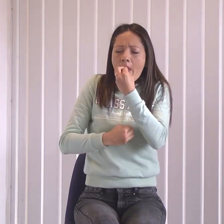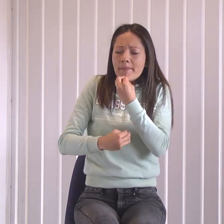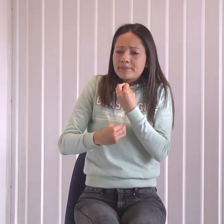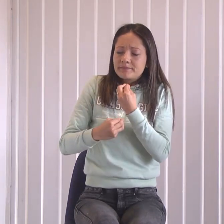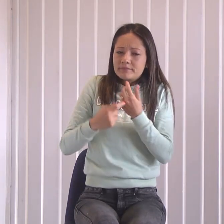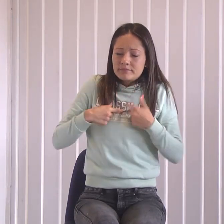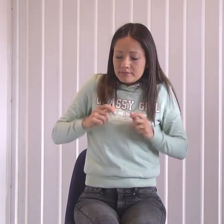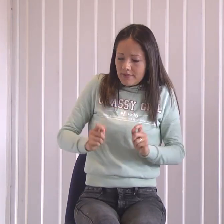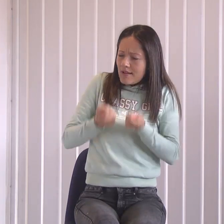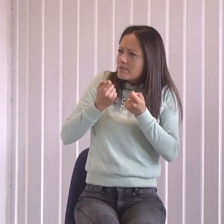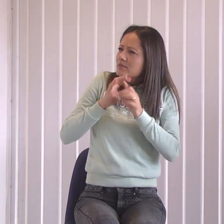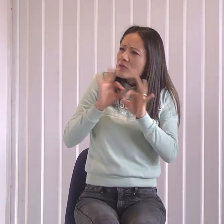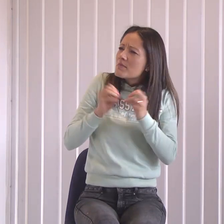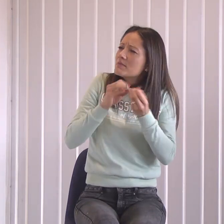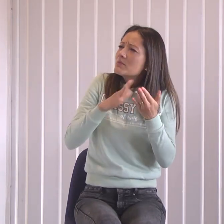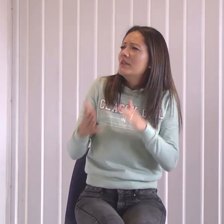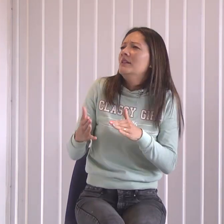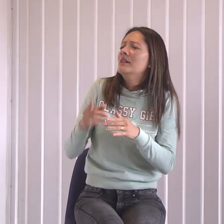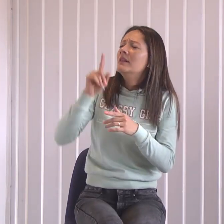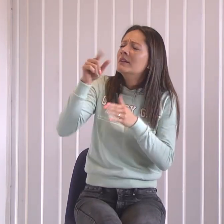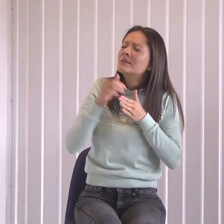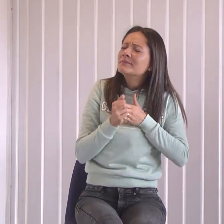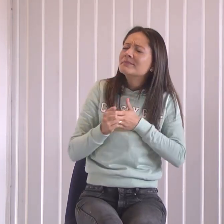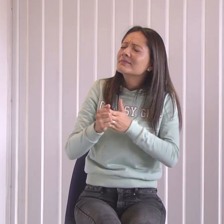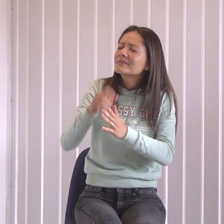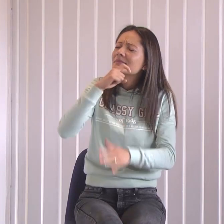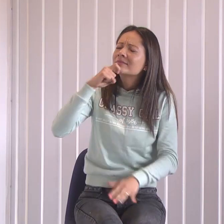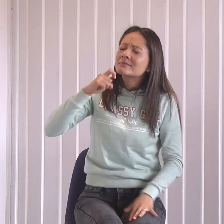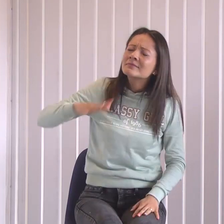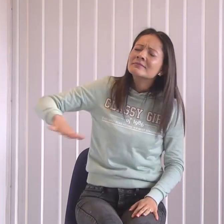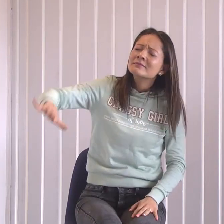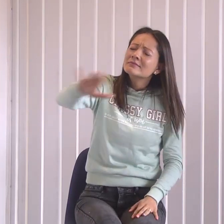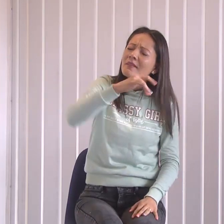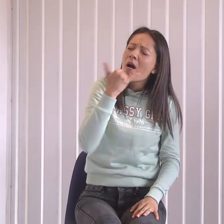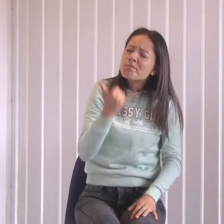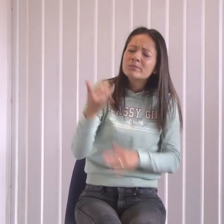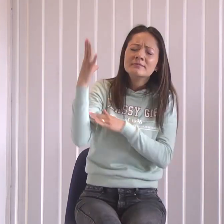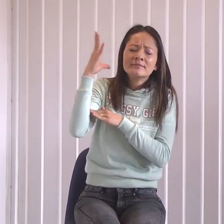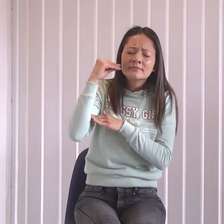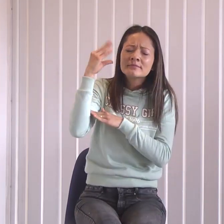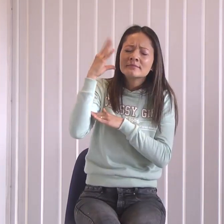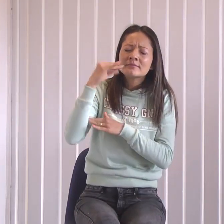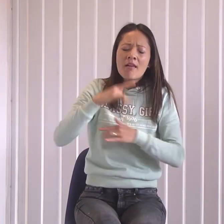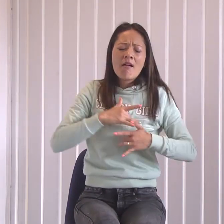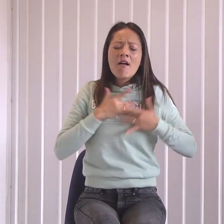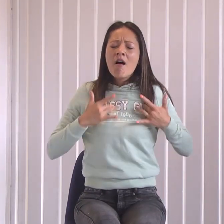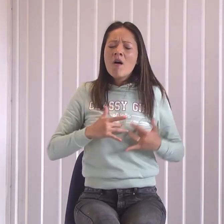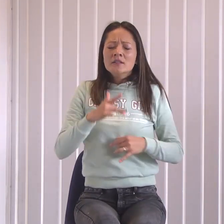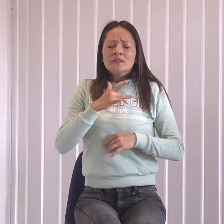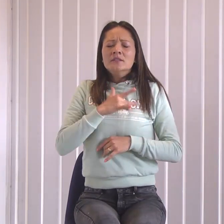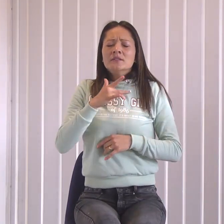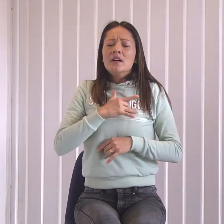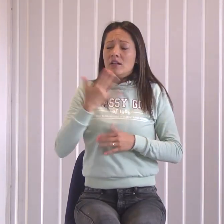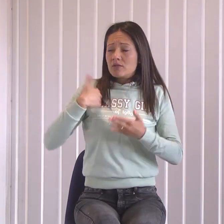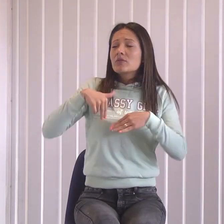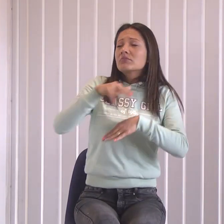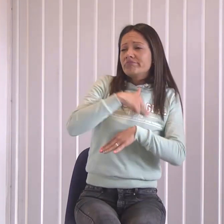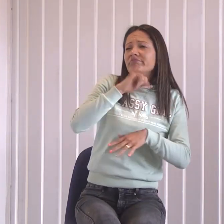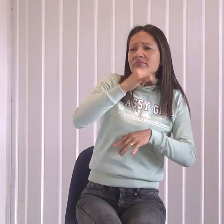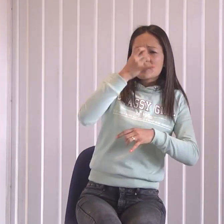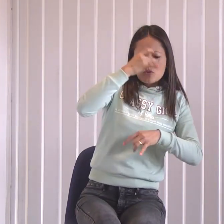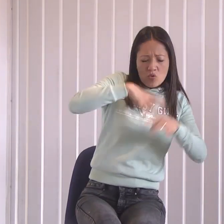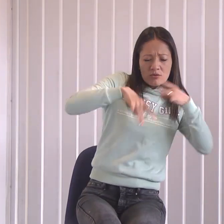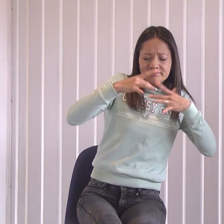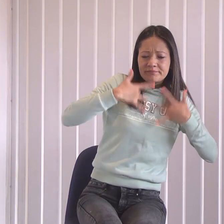nosotros muramos. Y tú nos has llevado al desierto para podernos hablar allí al corazón. Y nos hemos ensuciado y tú eres el que